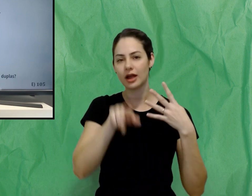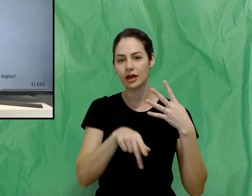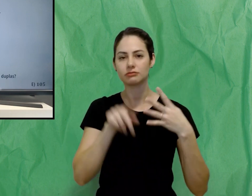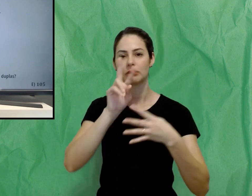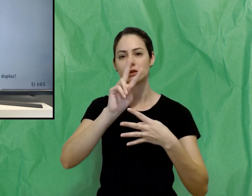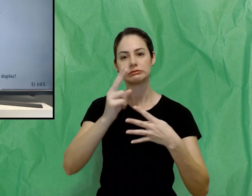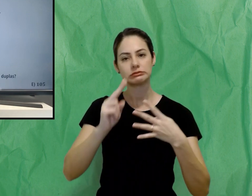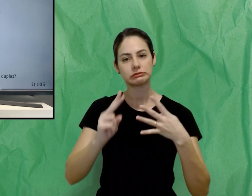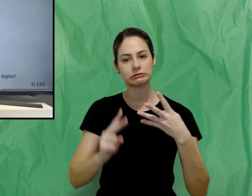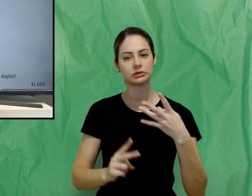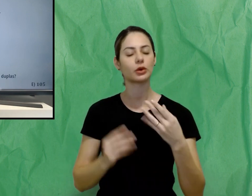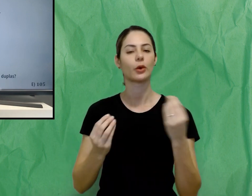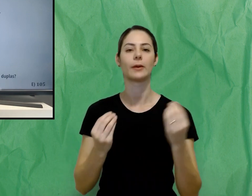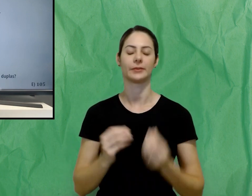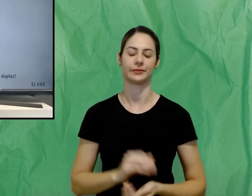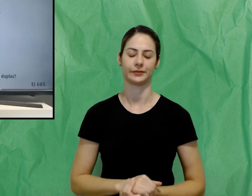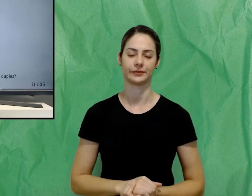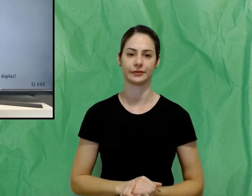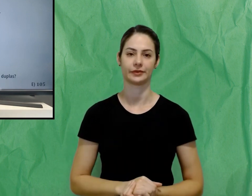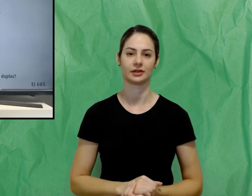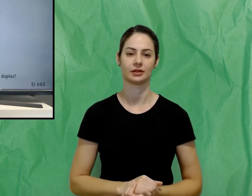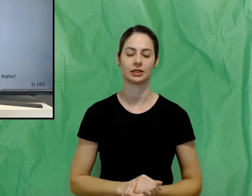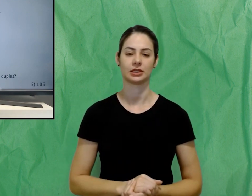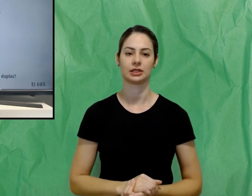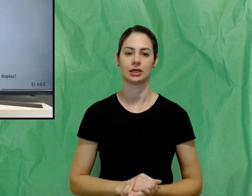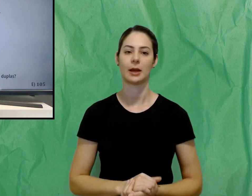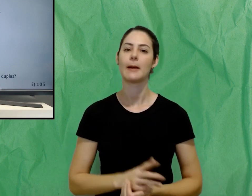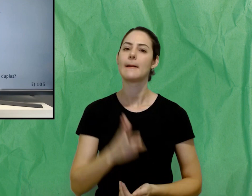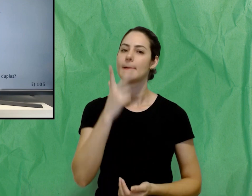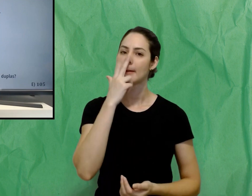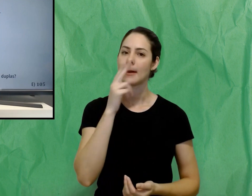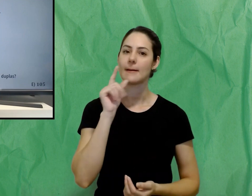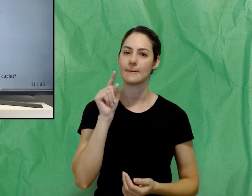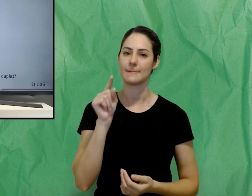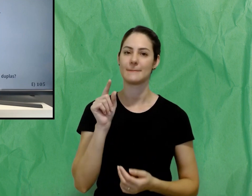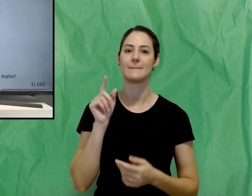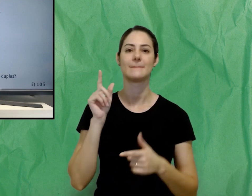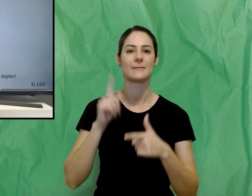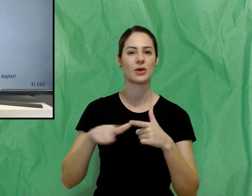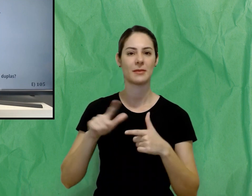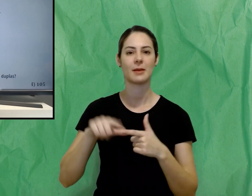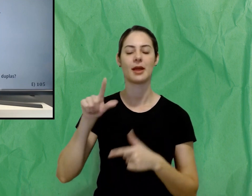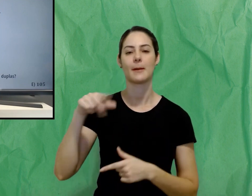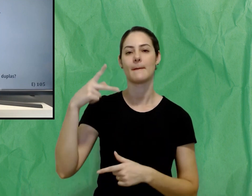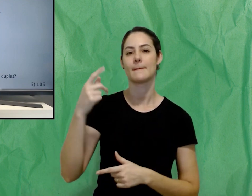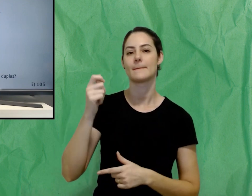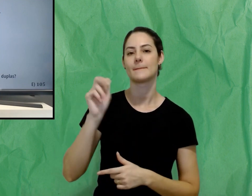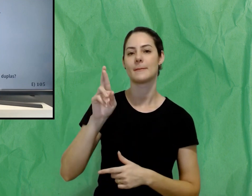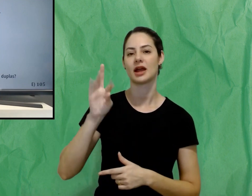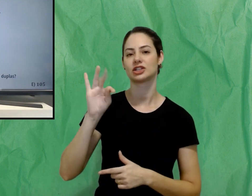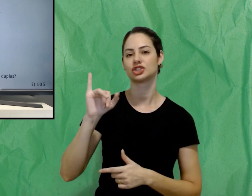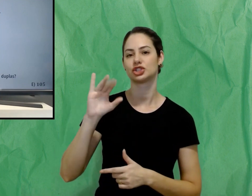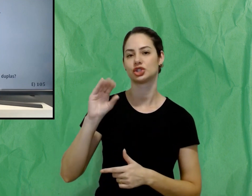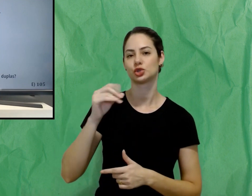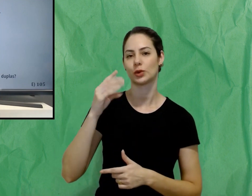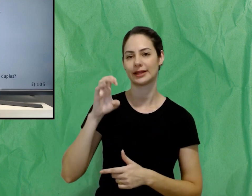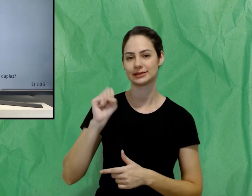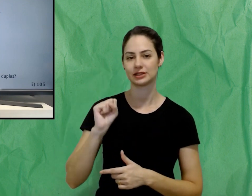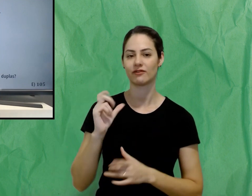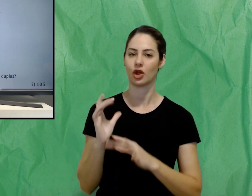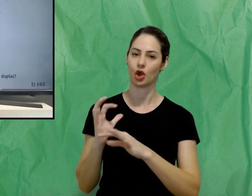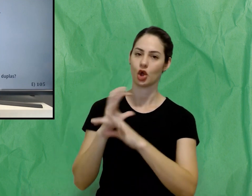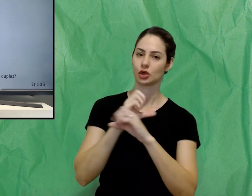duplas? Aparentemente, trata-se de um problema de partições. A gente vai contar as duplas que